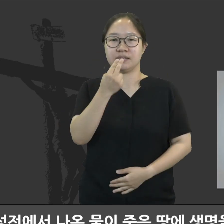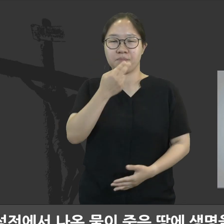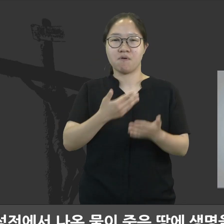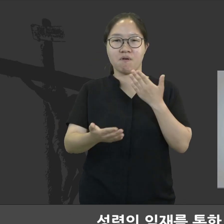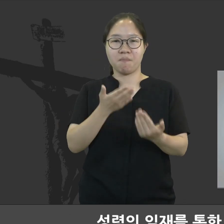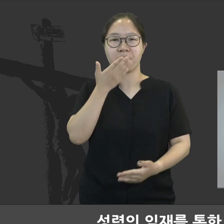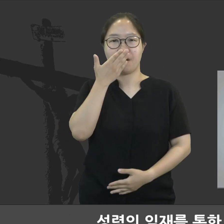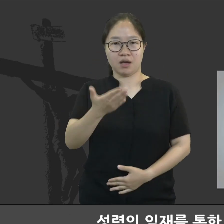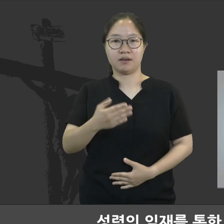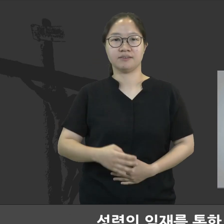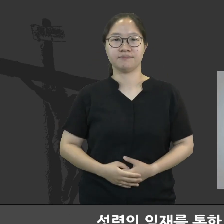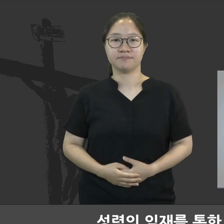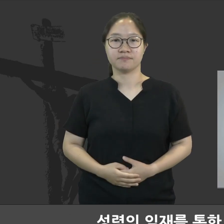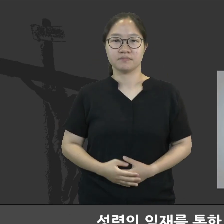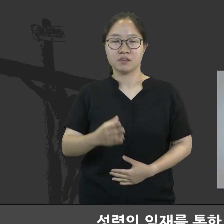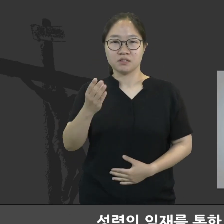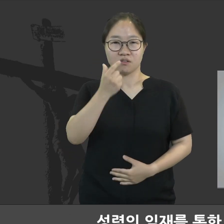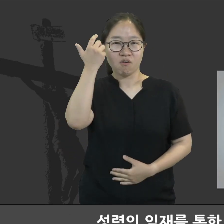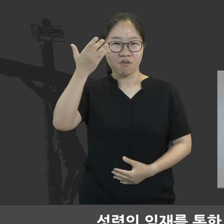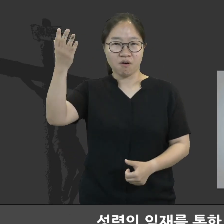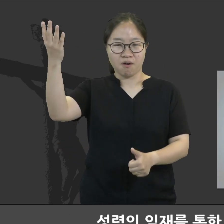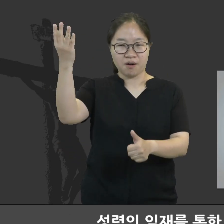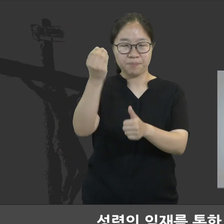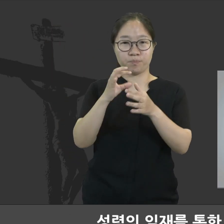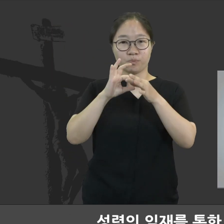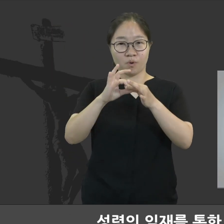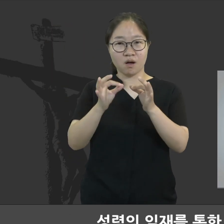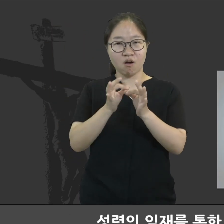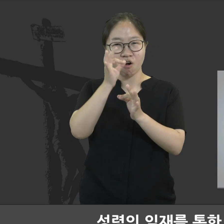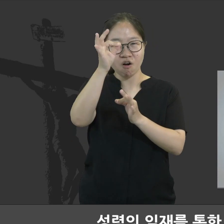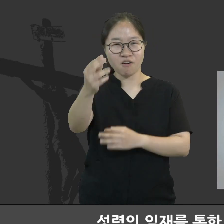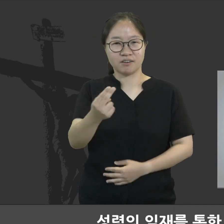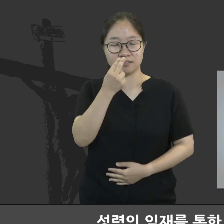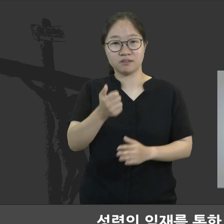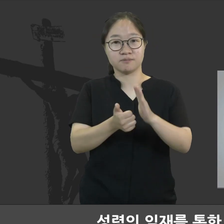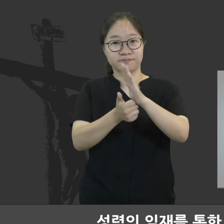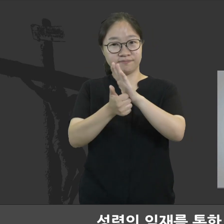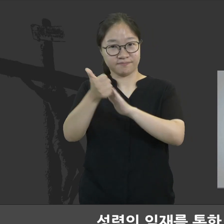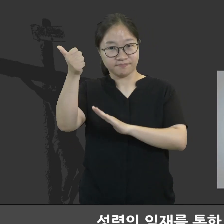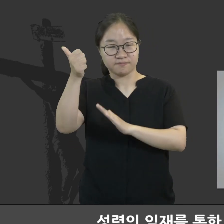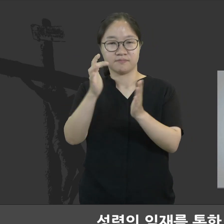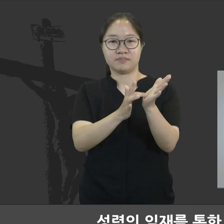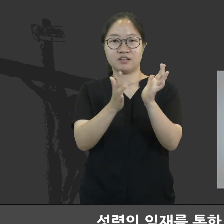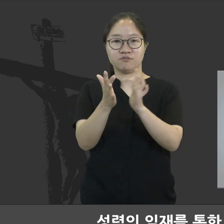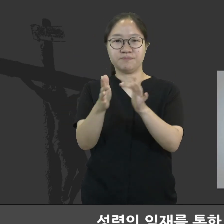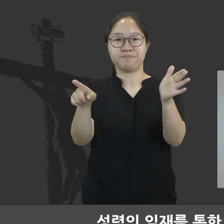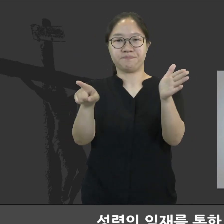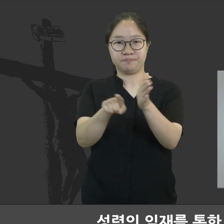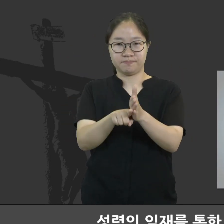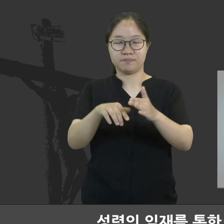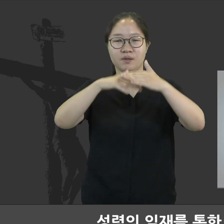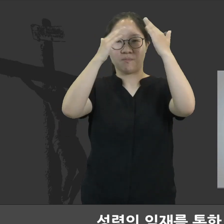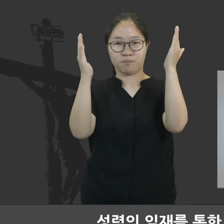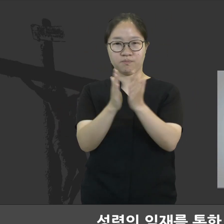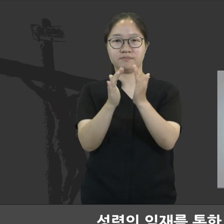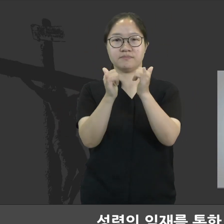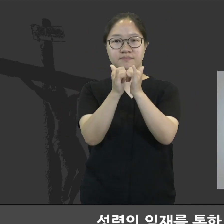것입니다. 성령의 임재를 통한 영생의 소망이 예수님께 나아가는 모든